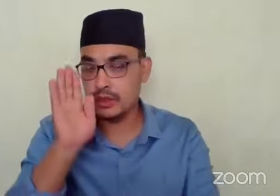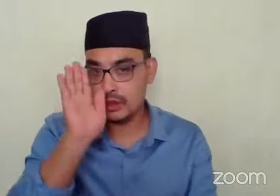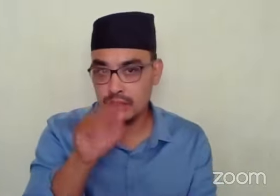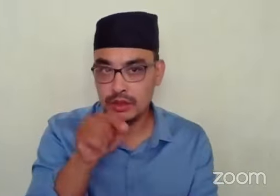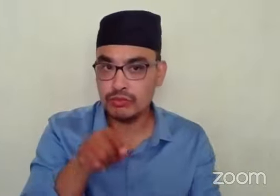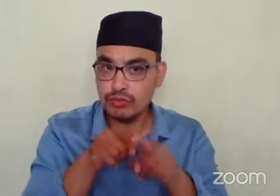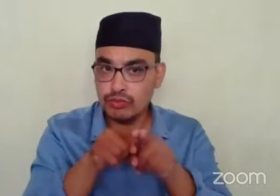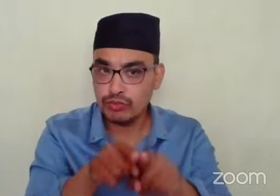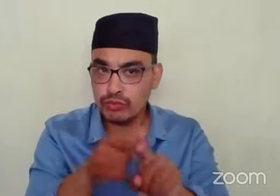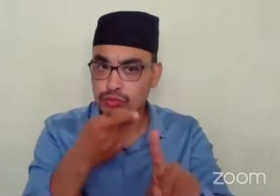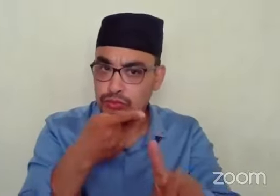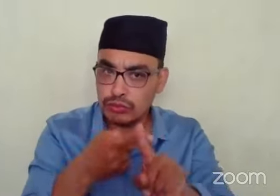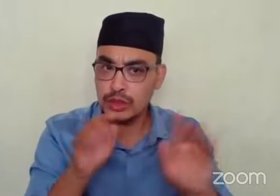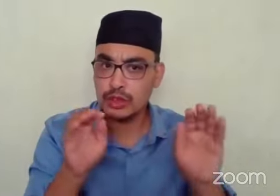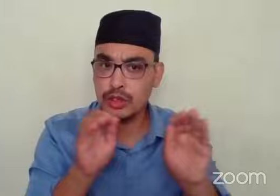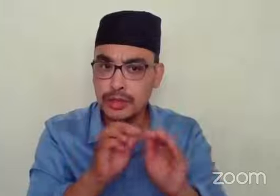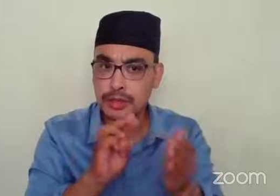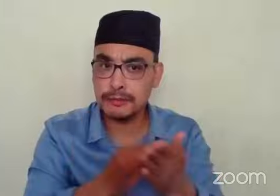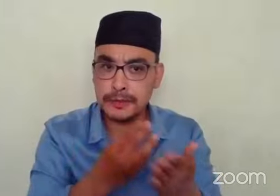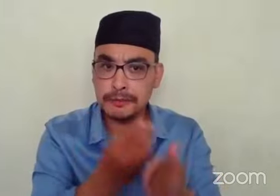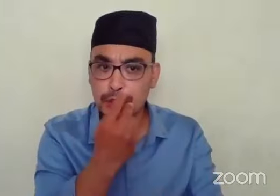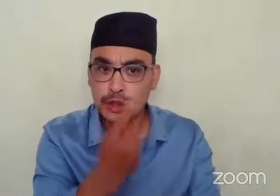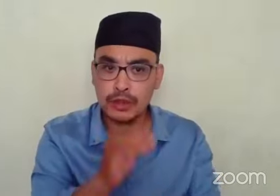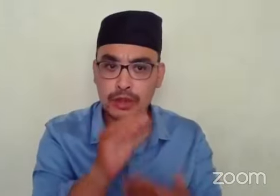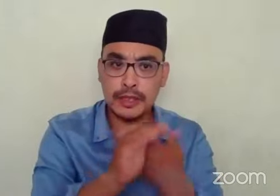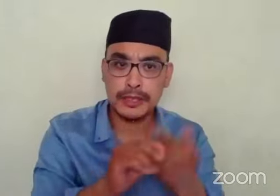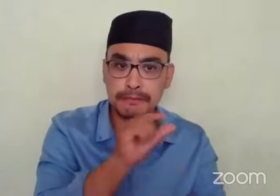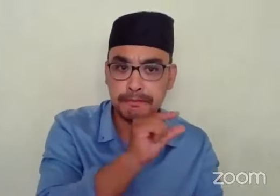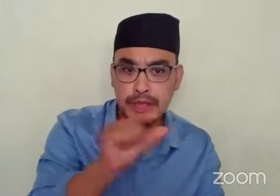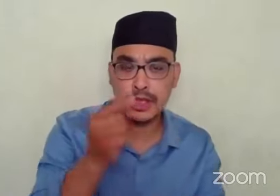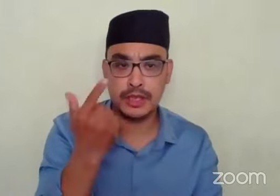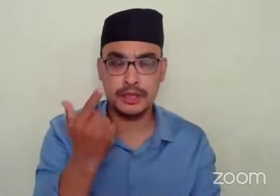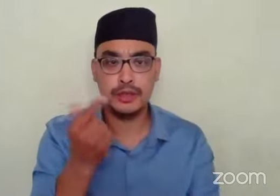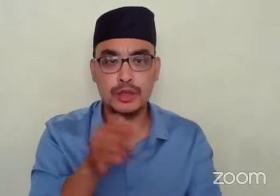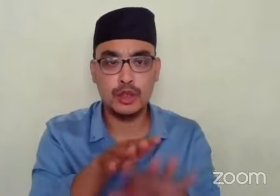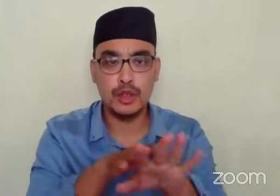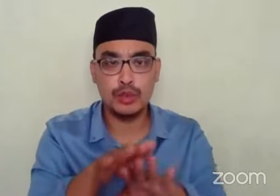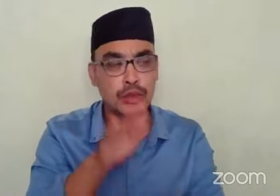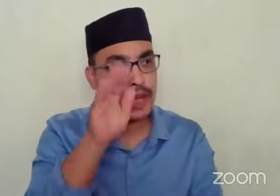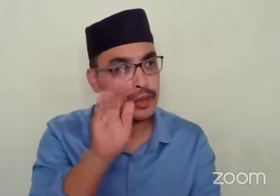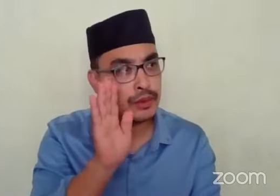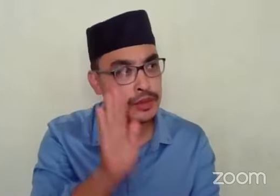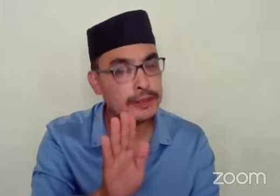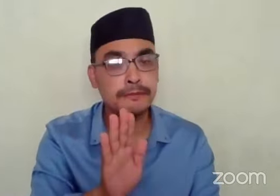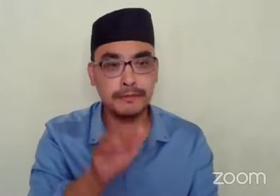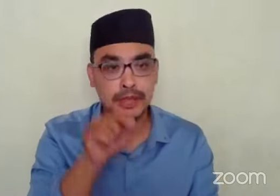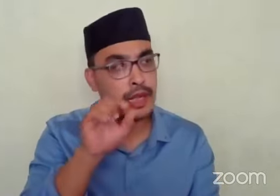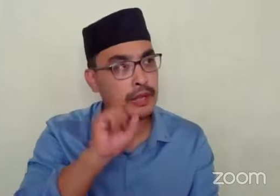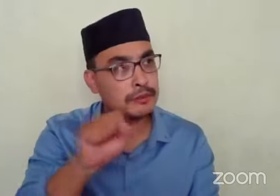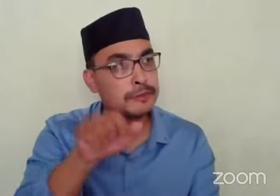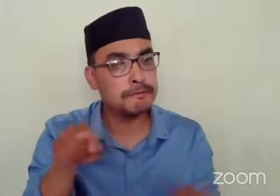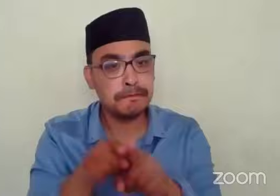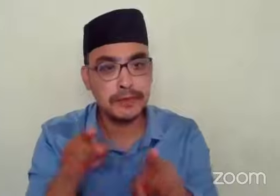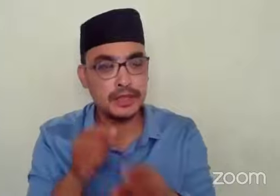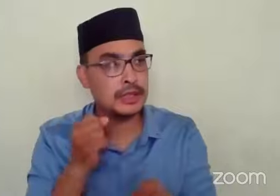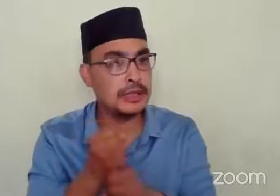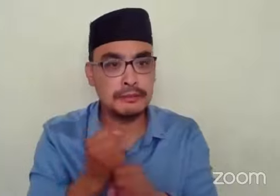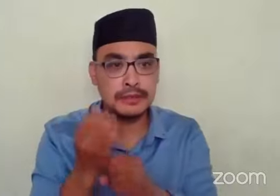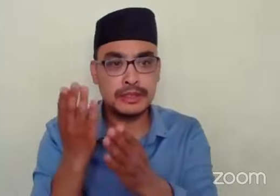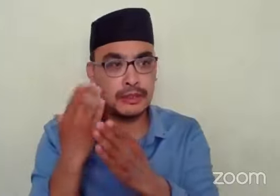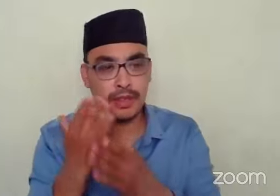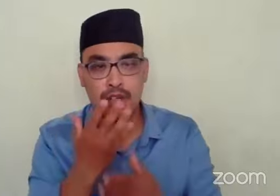जोडेर हेर्दाखेरि चाहिँ कस्ता खालका सवालहरू कस्ता खालका विषयहरू चाहिँ आइरहेका छन् अथवा तपाईँले आफैले पनि भोग्नु भएको छ